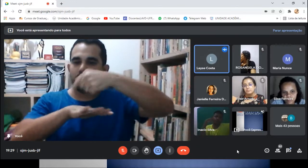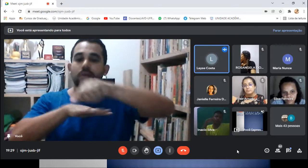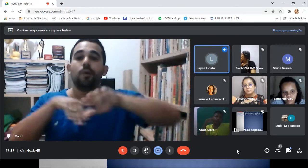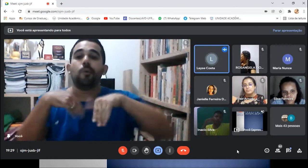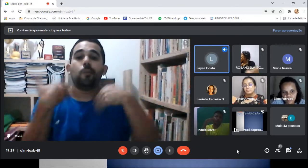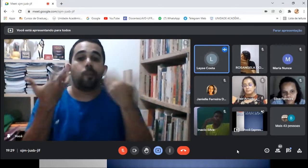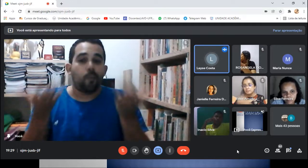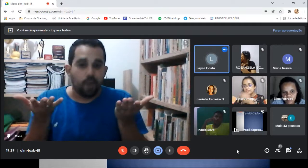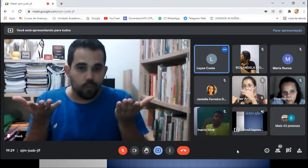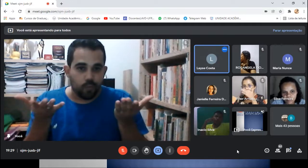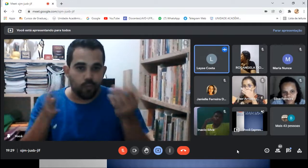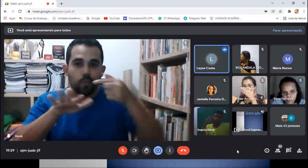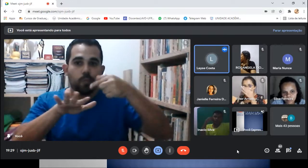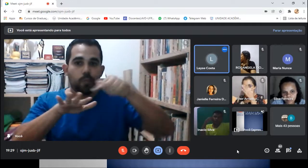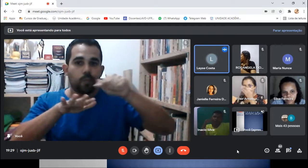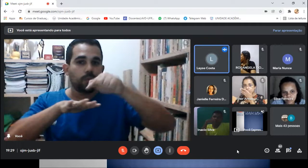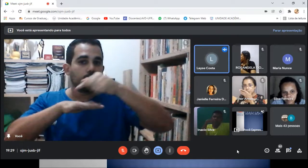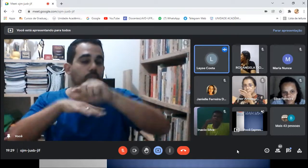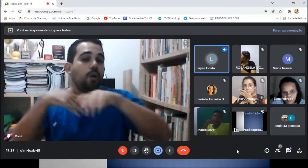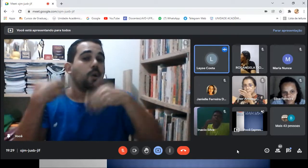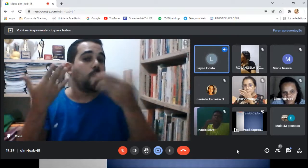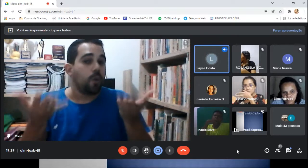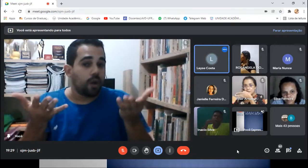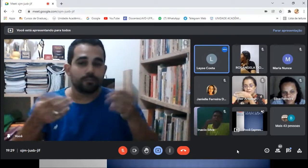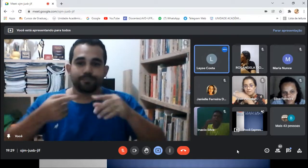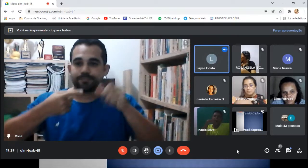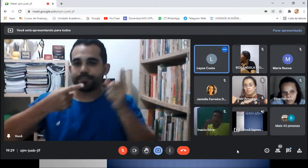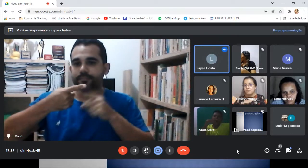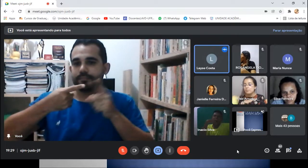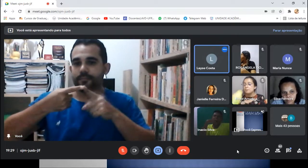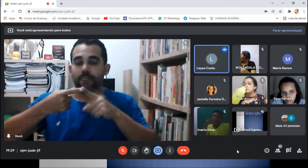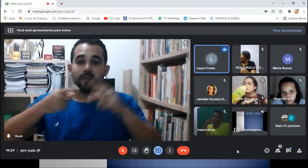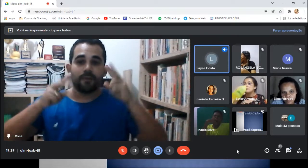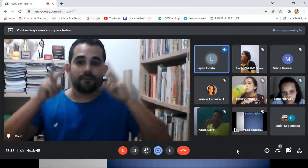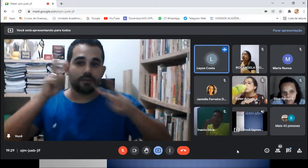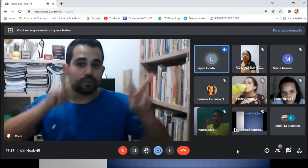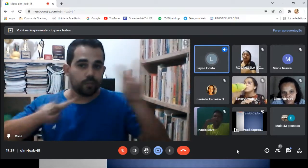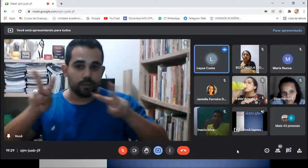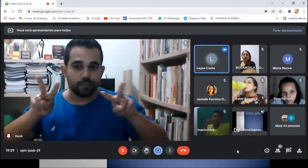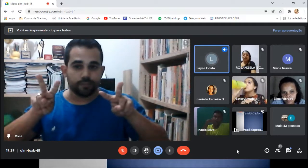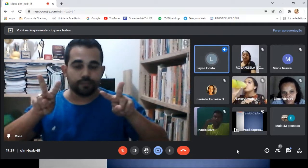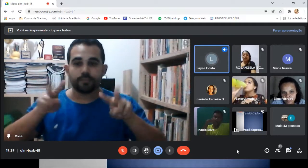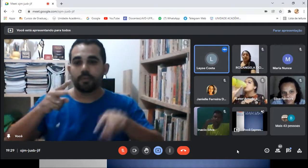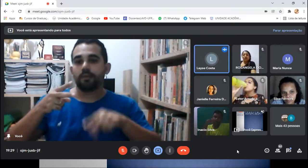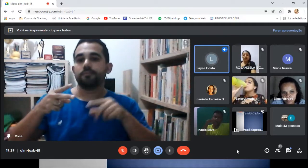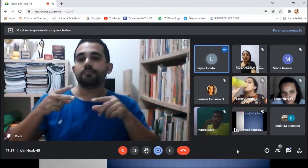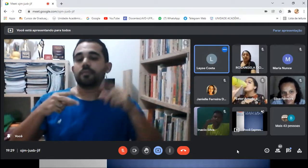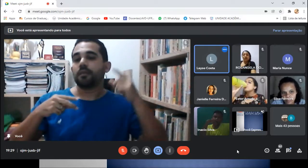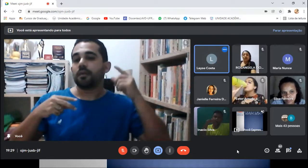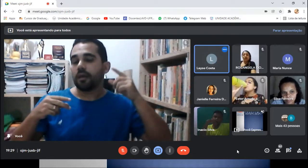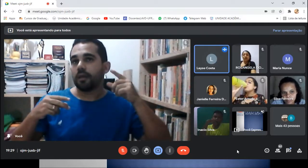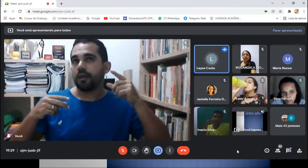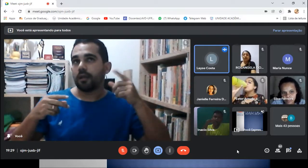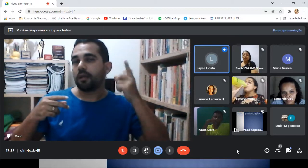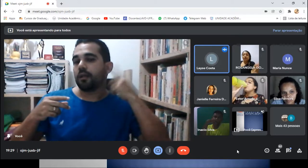Então, são aí unidades. Que unidades são essas? A primeira, né? A